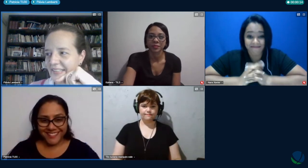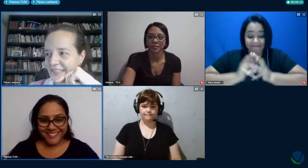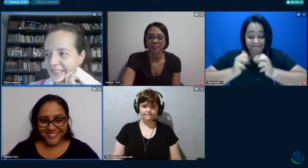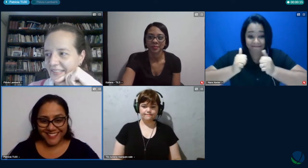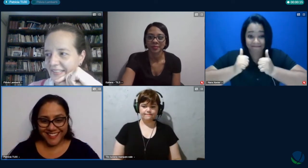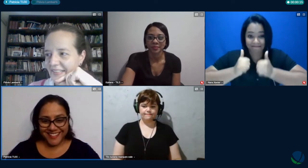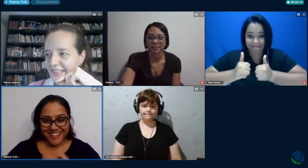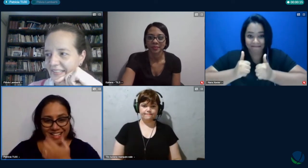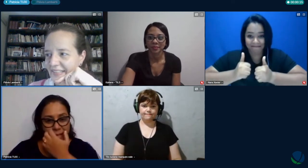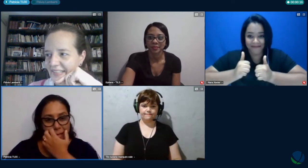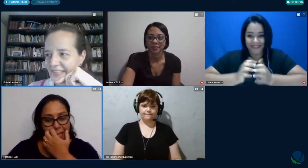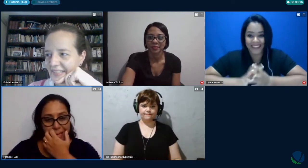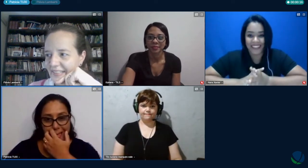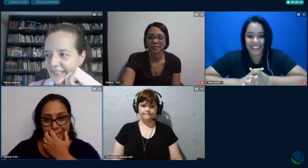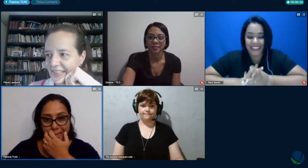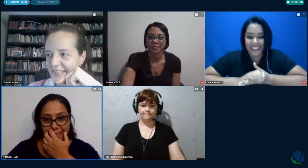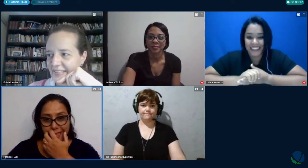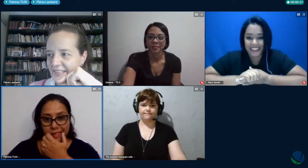ser?